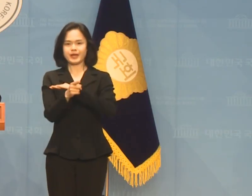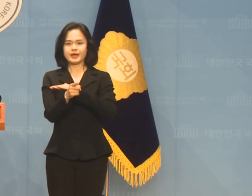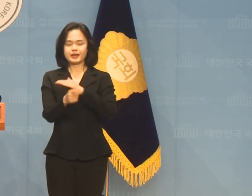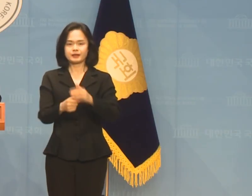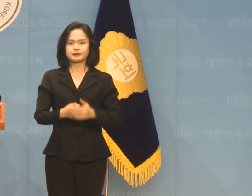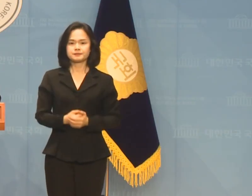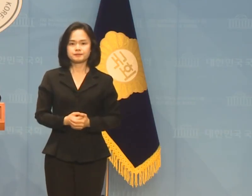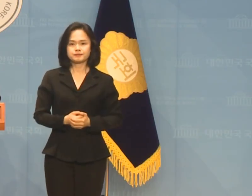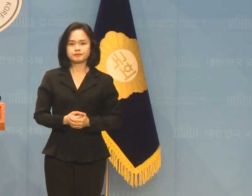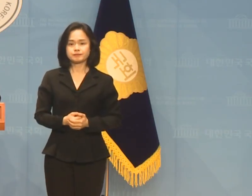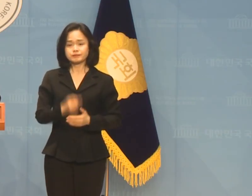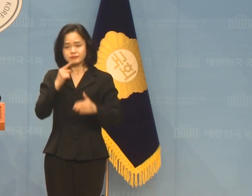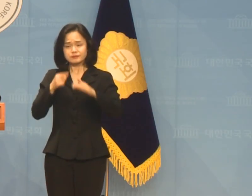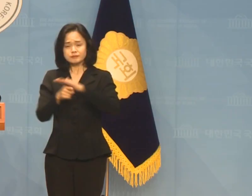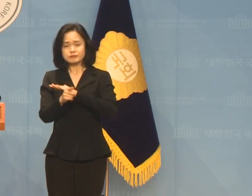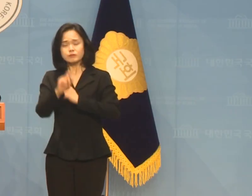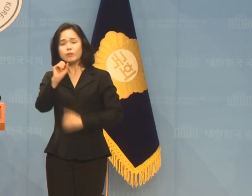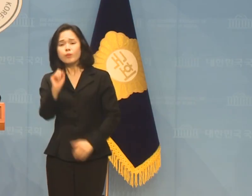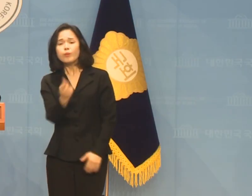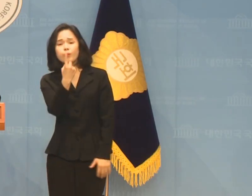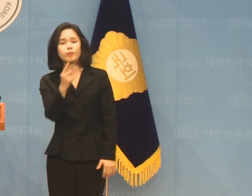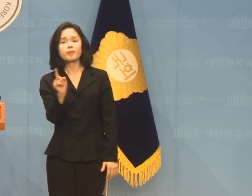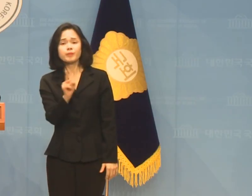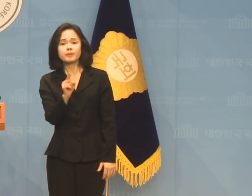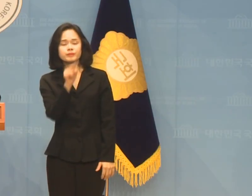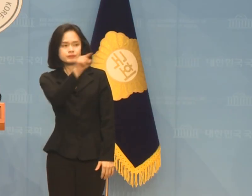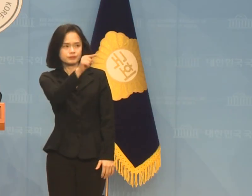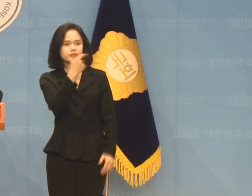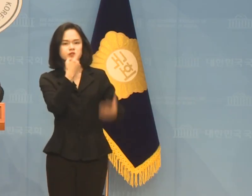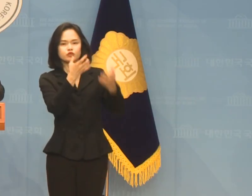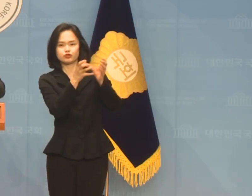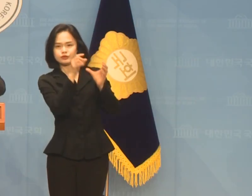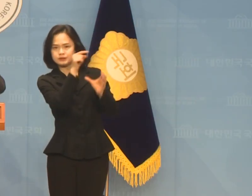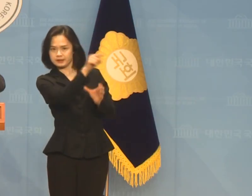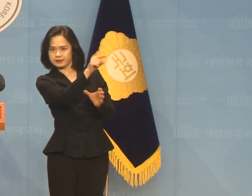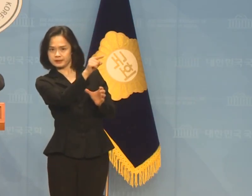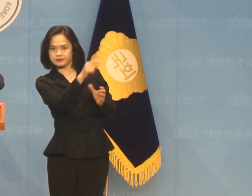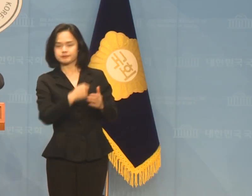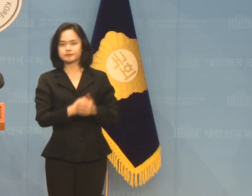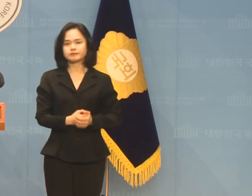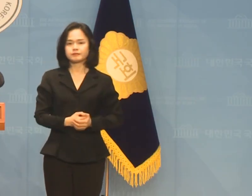민주당, 종북좌파, 반국가 세력들입니다.